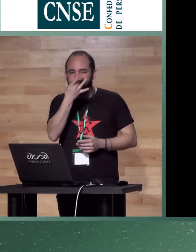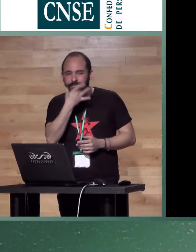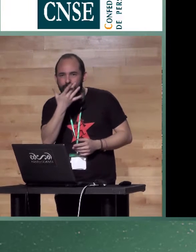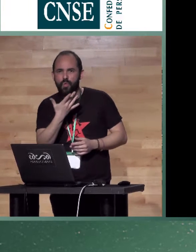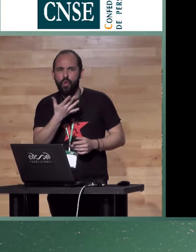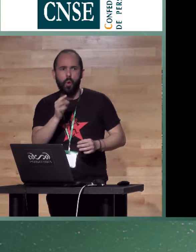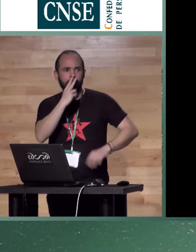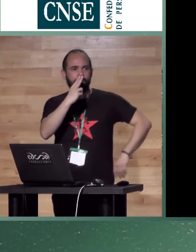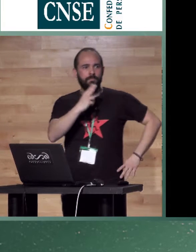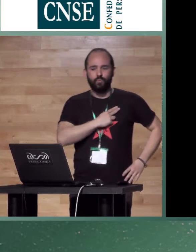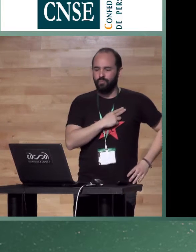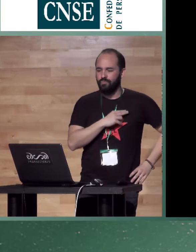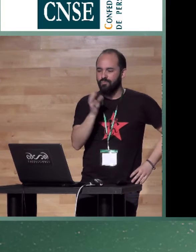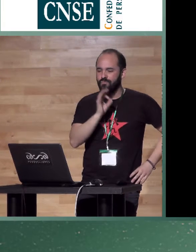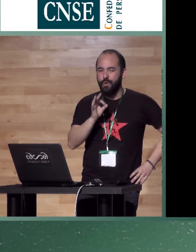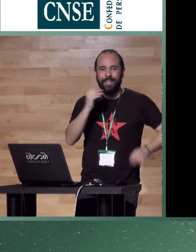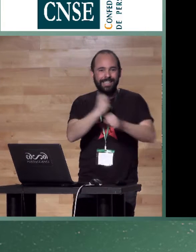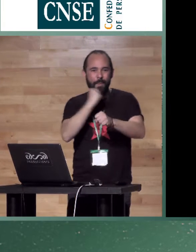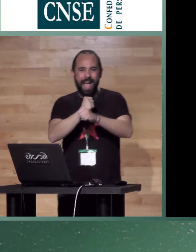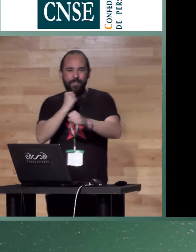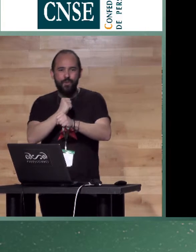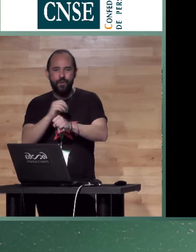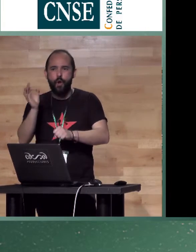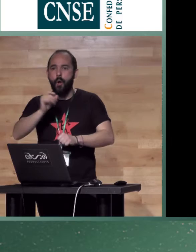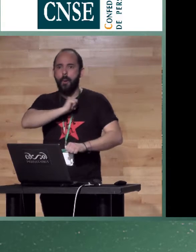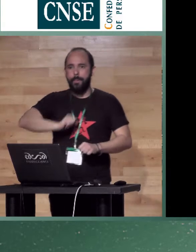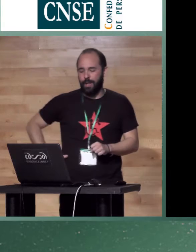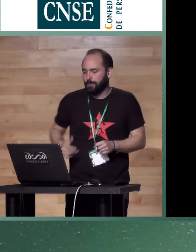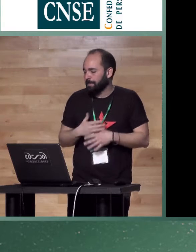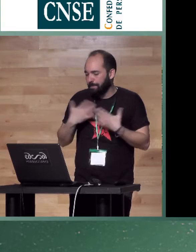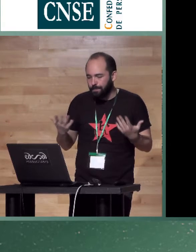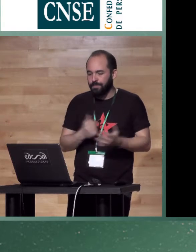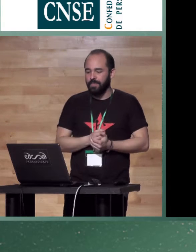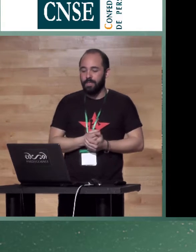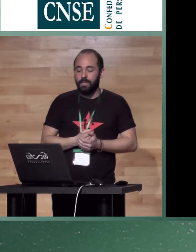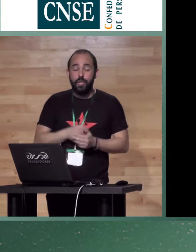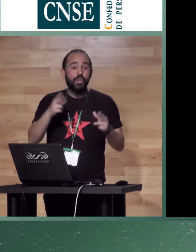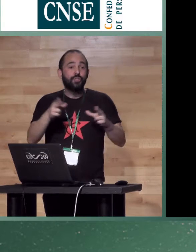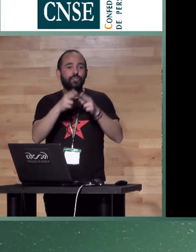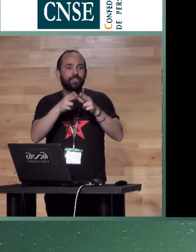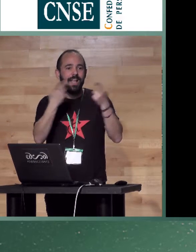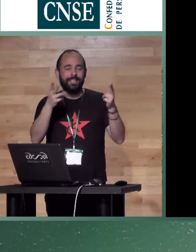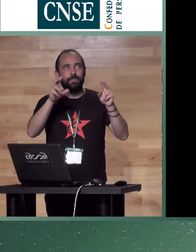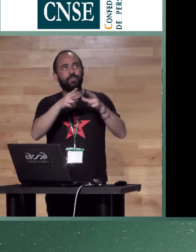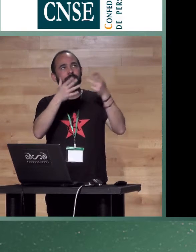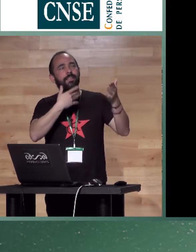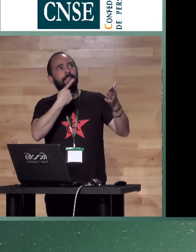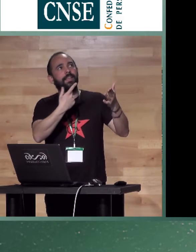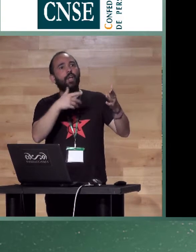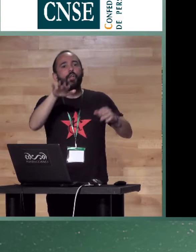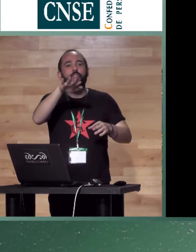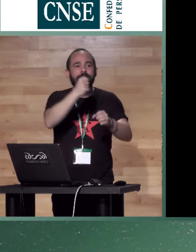Psíquicamente, es decir, si es una persona vergonzosa, un poco chula, que está trabajando, que es un vago.